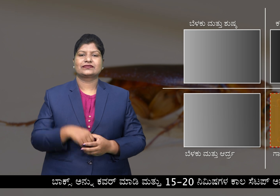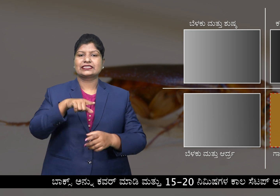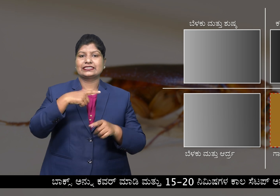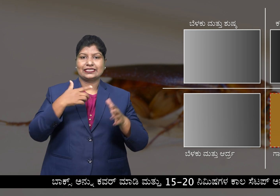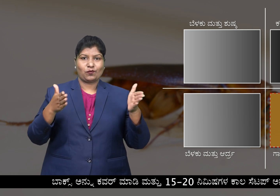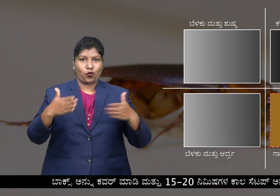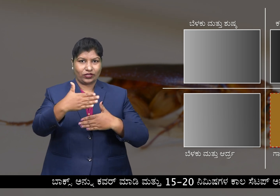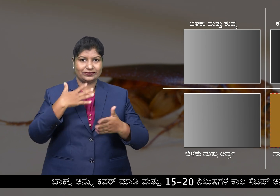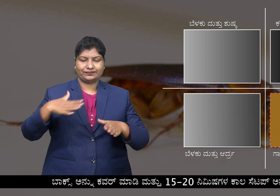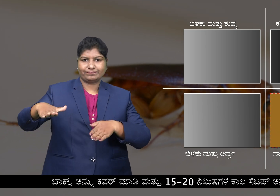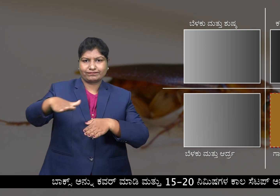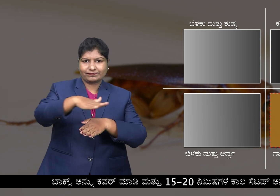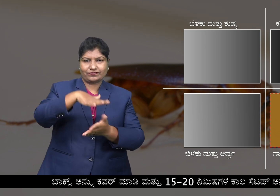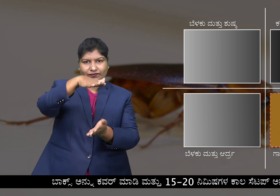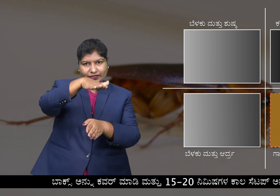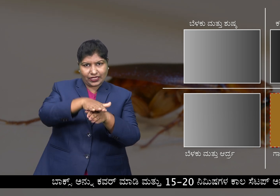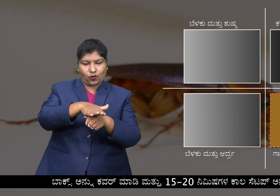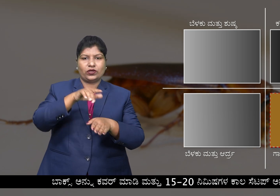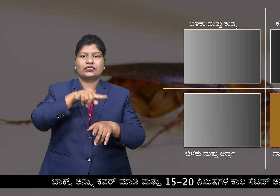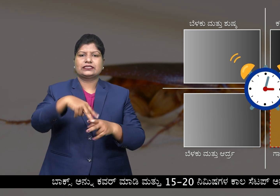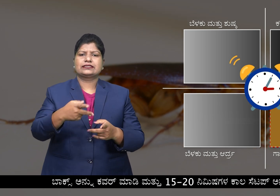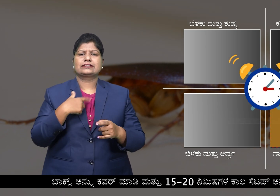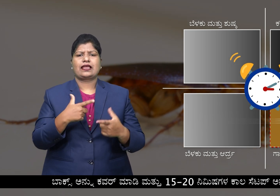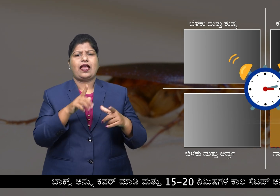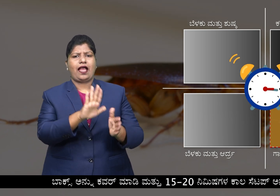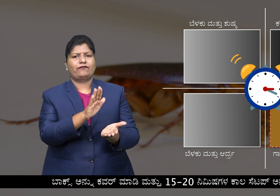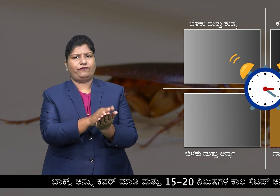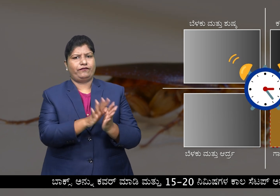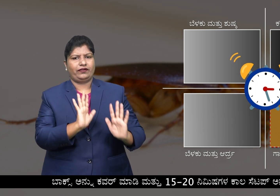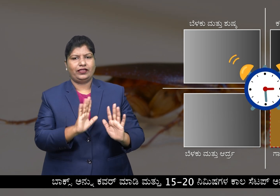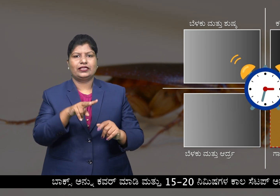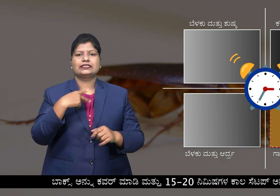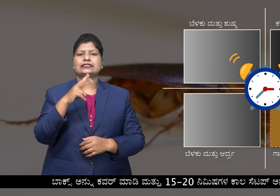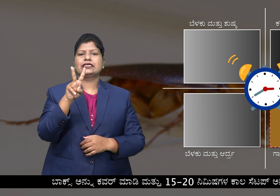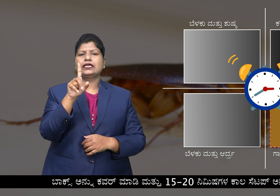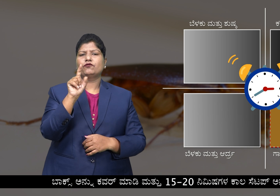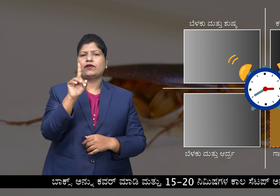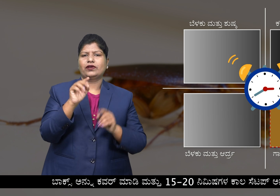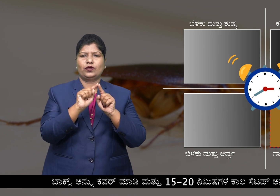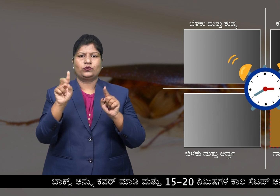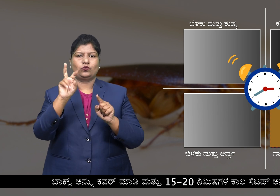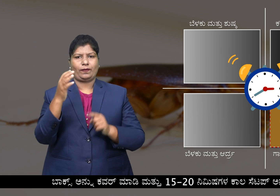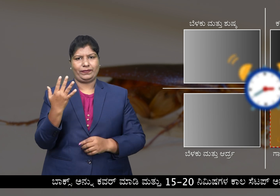ಬಾಕ್ಸ್ ಅನ್ನ ಕವರ್ ಮಾಡಿ ಮತ್ತು 15 ರಿಂದ 20 ನಿಮಿಷಗಳ ಕಾಲ ಸೆಟಪ್ ಅನ್ನ ಬಿಡಿ.